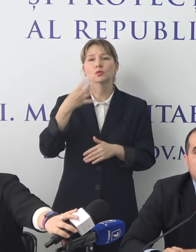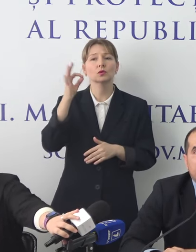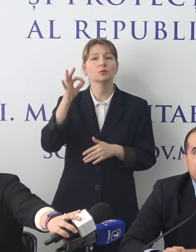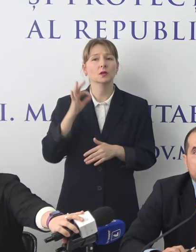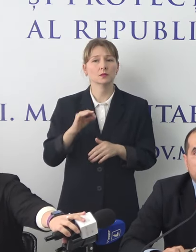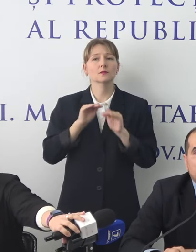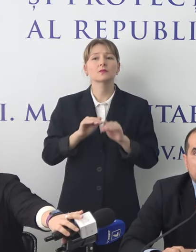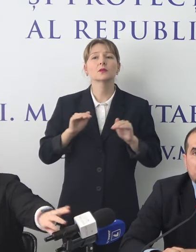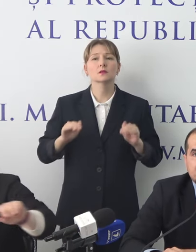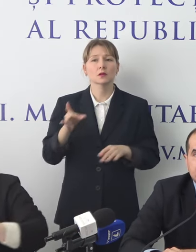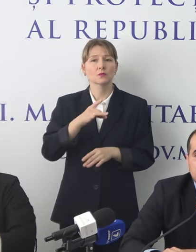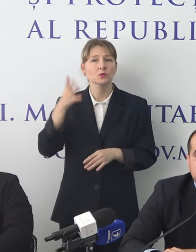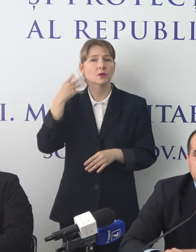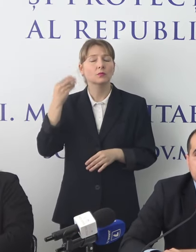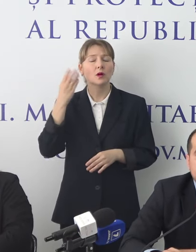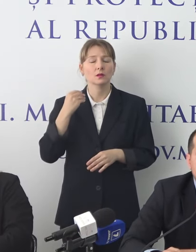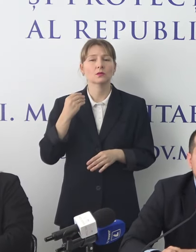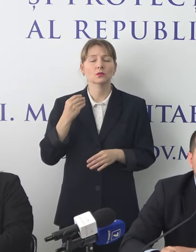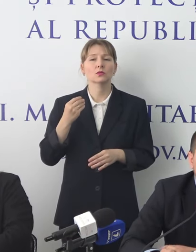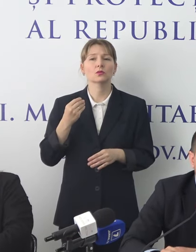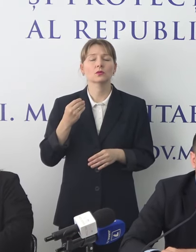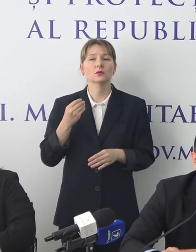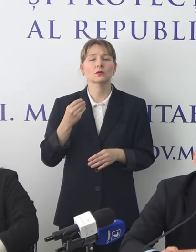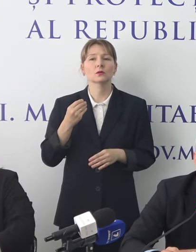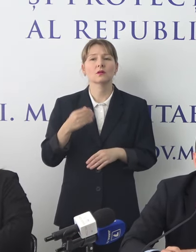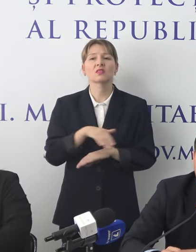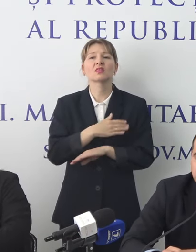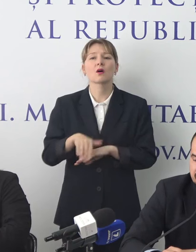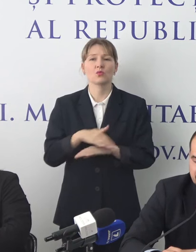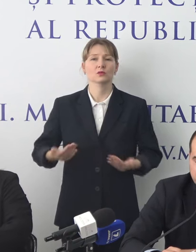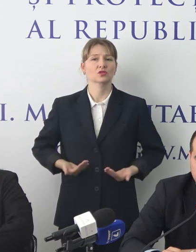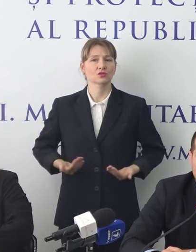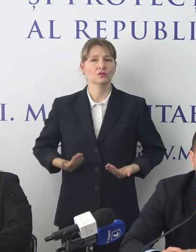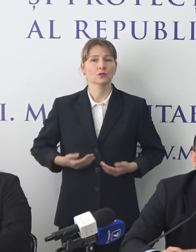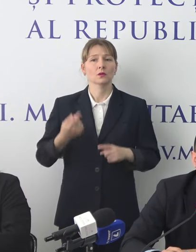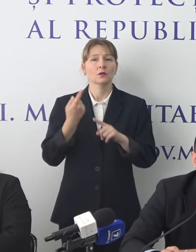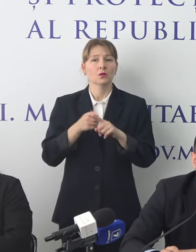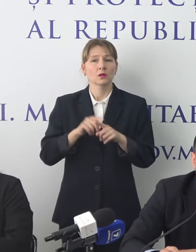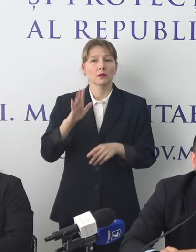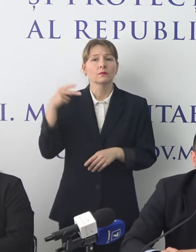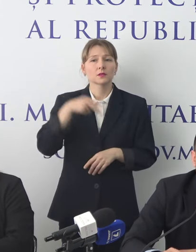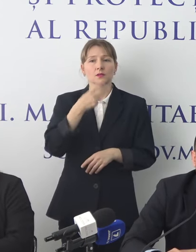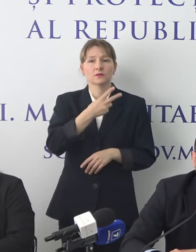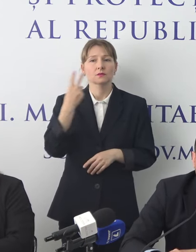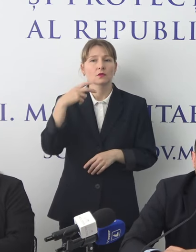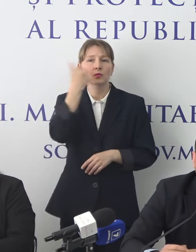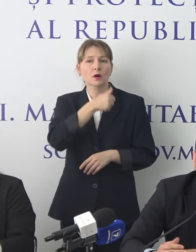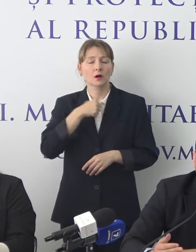40% din copiii din Moldova rurală sunt în sărăcie. Acestea sunt datele pentru 2022. Mai